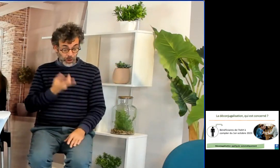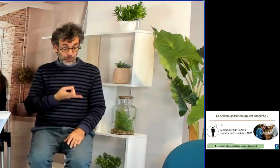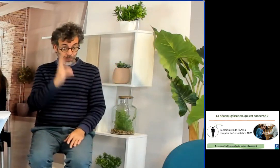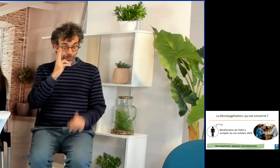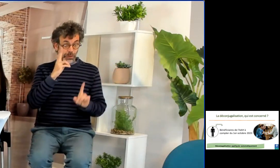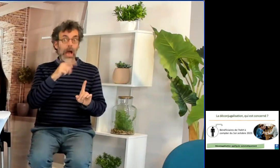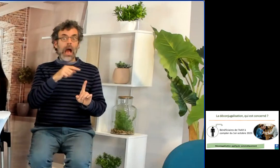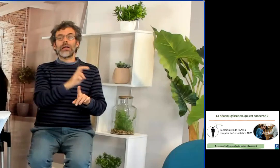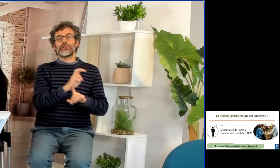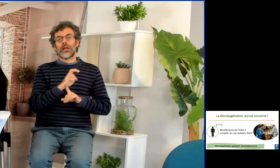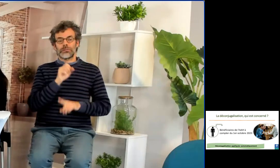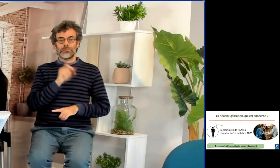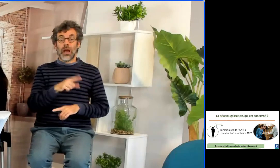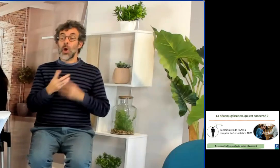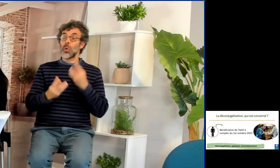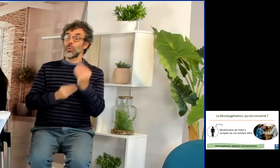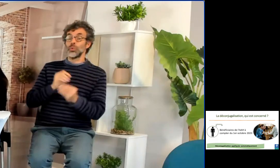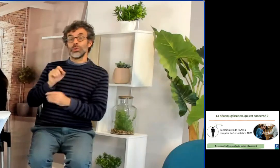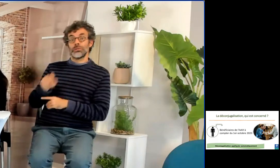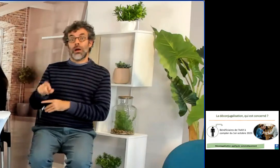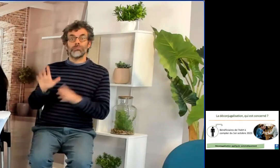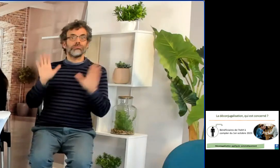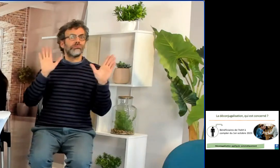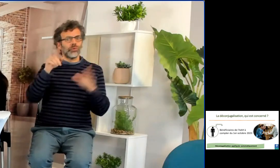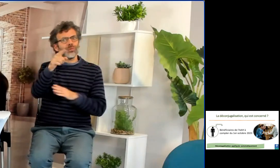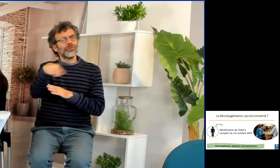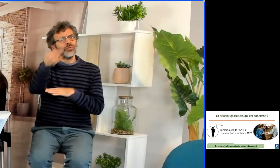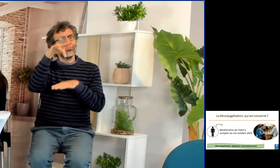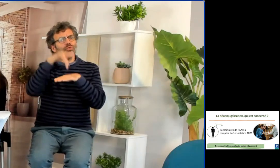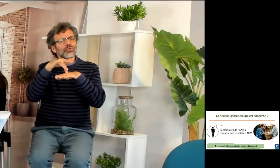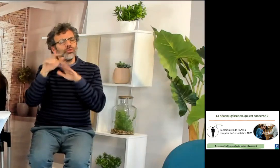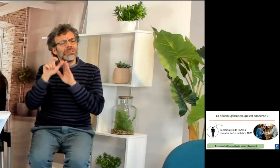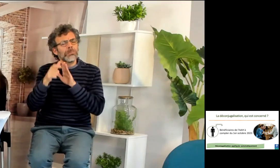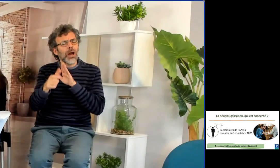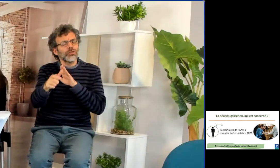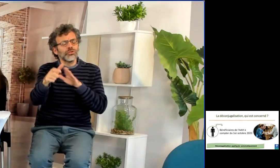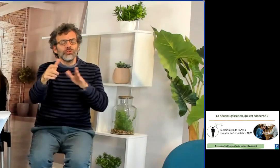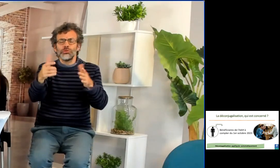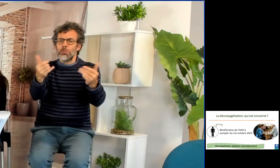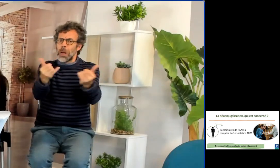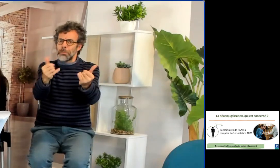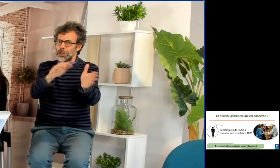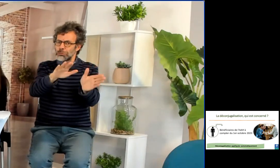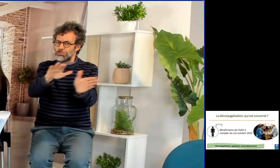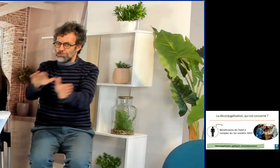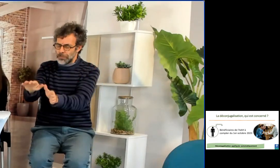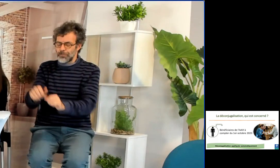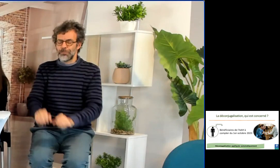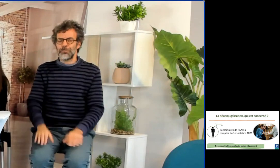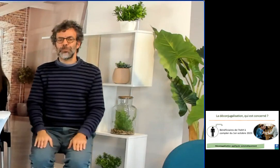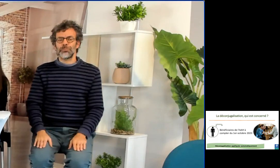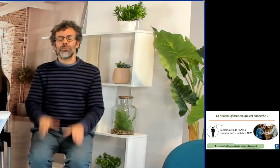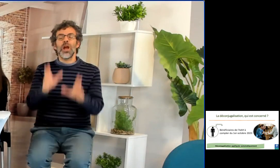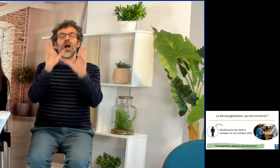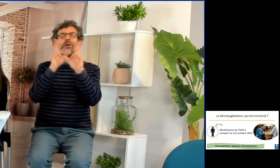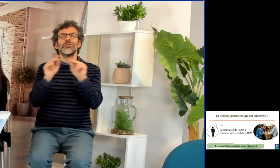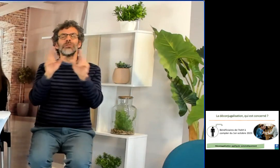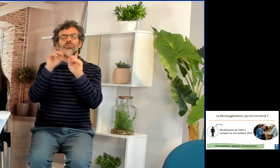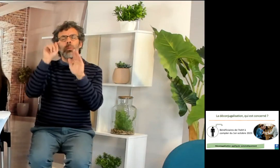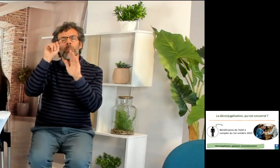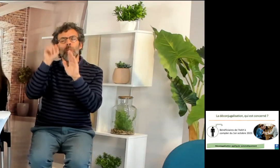appliqué. Nos allocataires n'ont eu aucune démarche à effectuer. On va en profiter pour approfondir nos